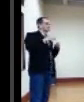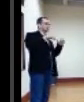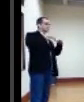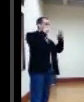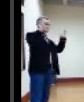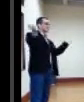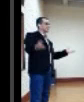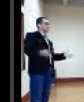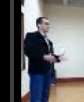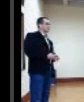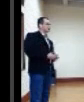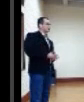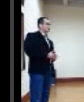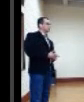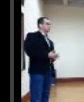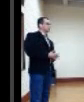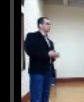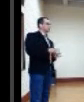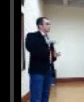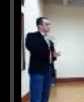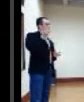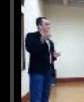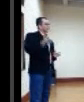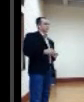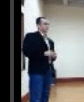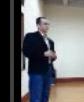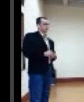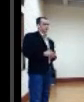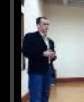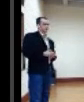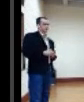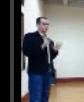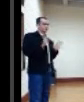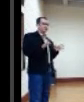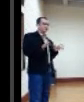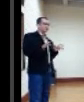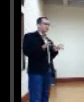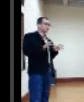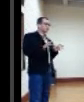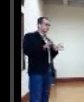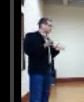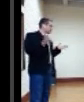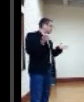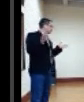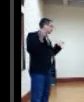tienen, no sé si una o más personas sordas entre las aulas, ¿ya?